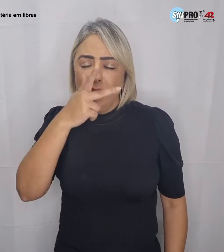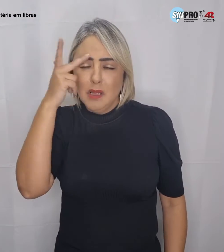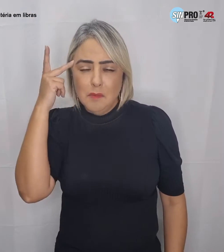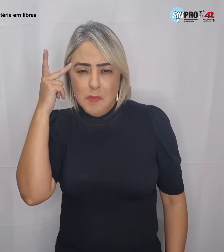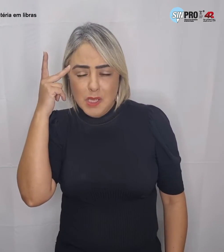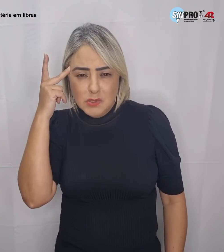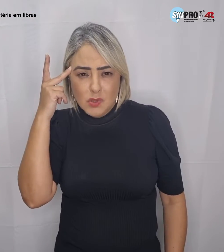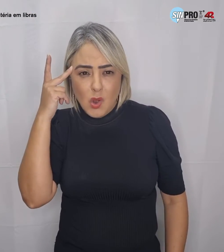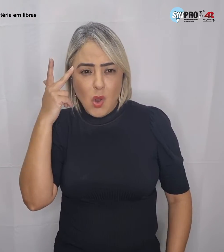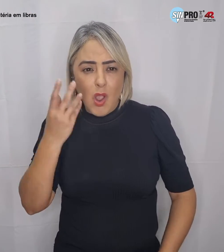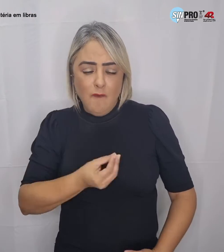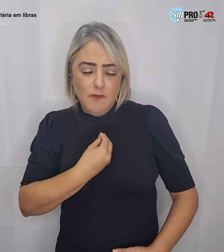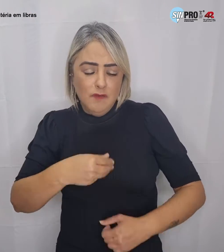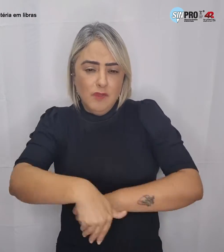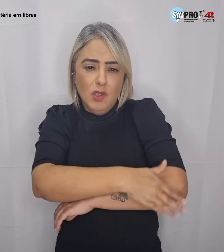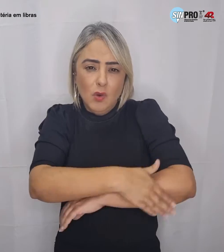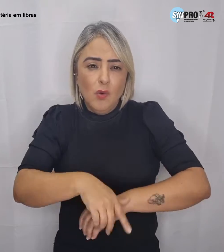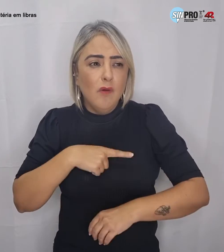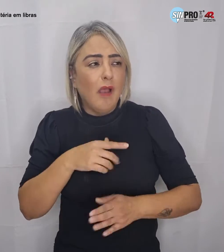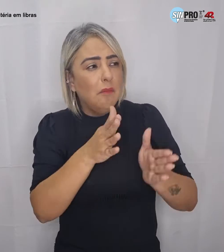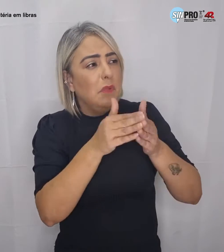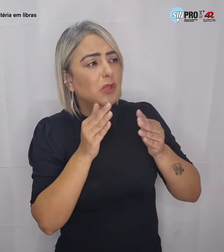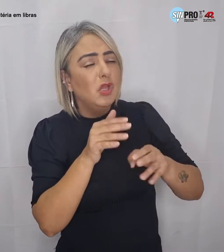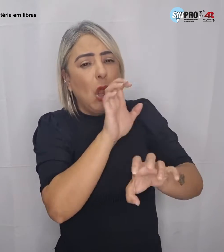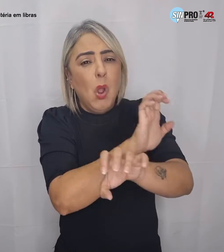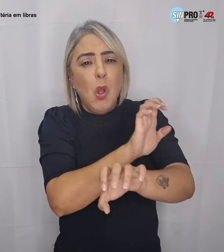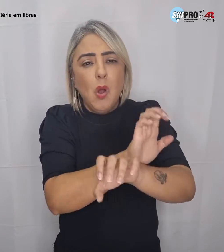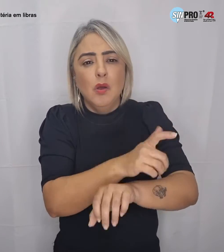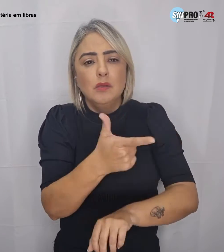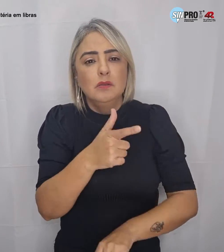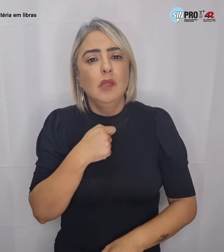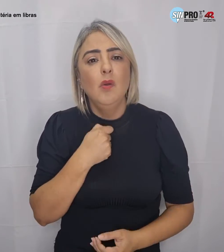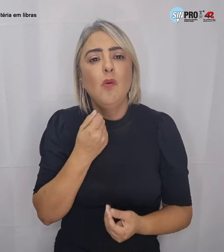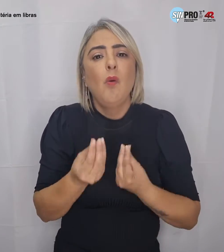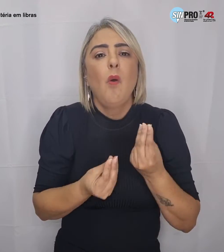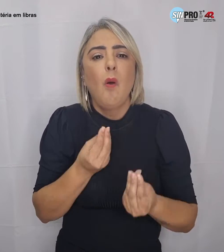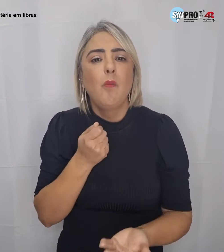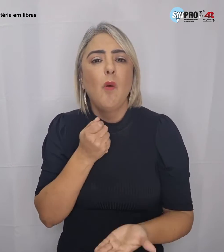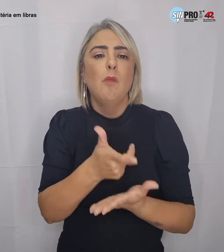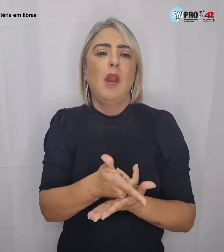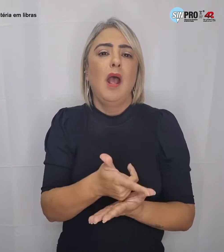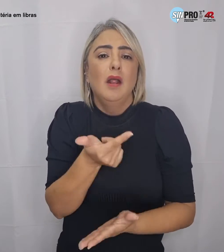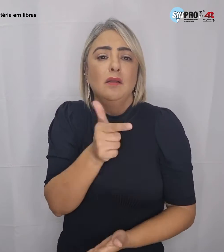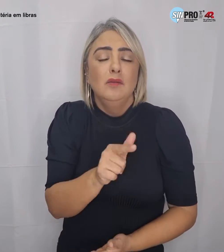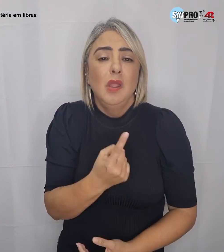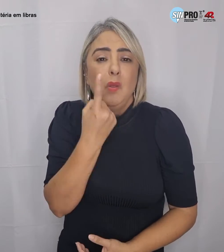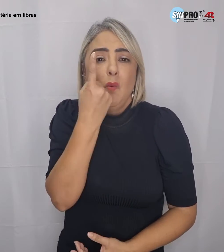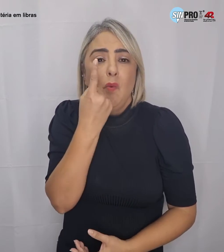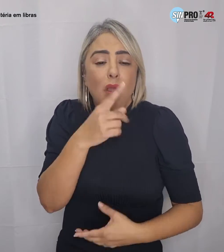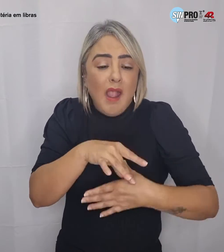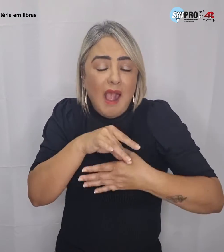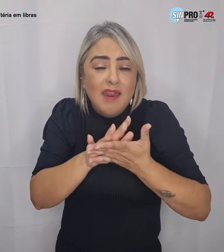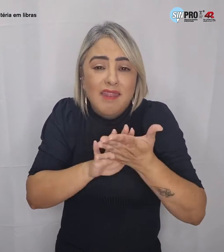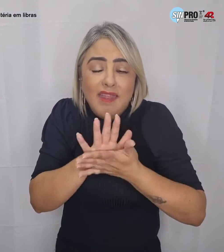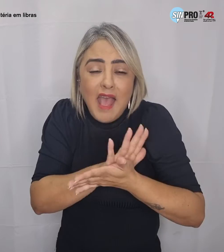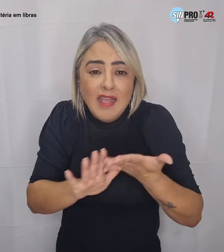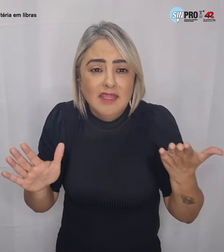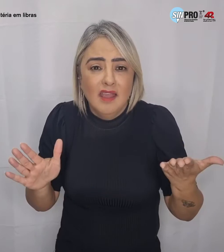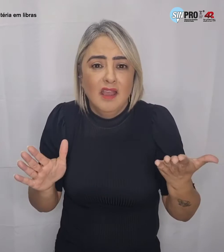de rua vai pedir um osso para fazer um caldo e não tem dinheiro para comprar. Não tem um pedaço de carne e